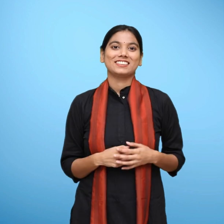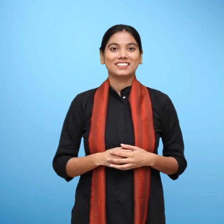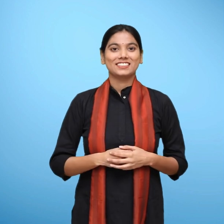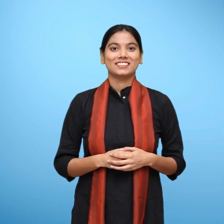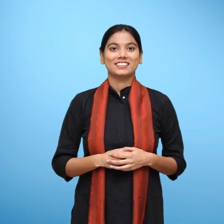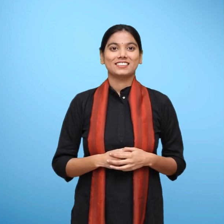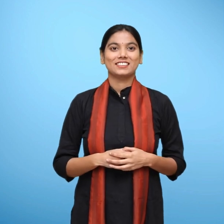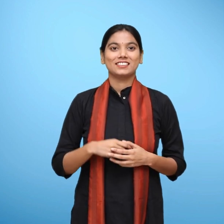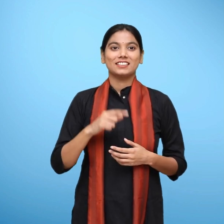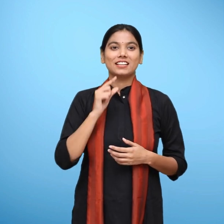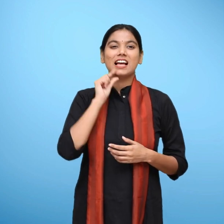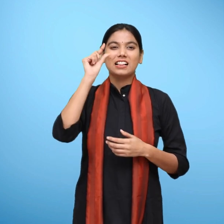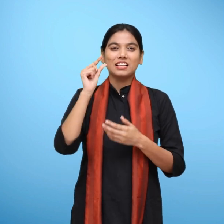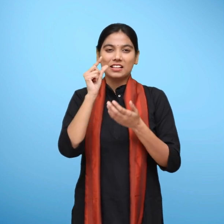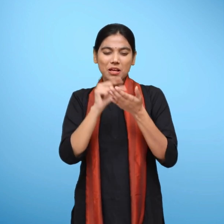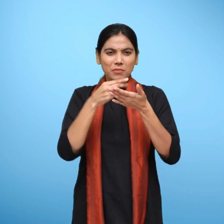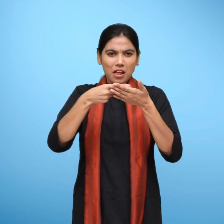प्यार चाचा जी की जगह